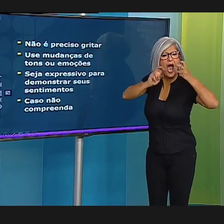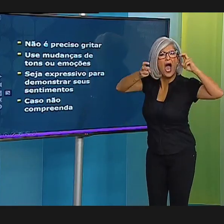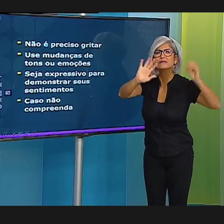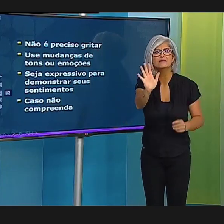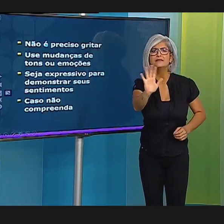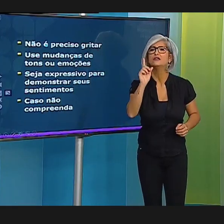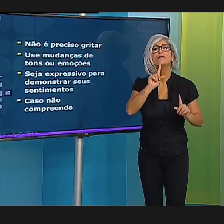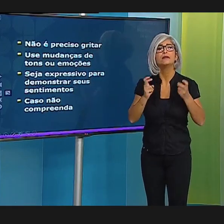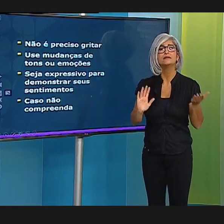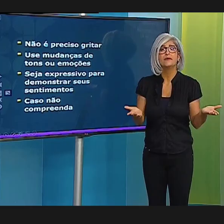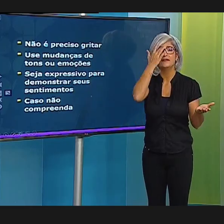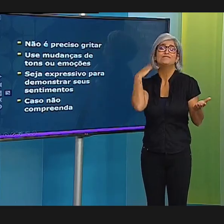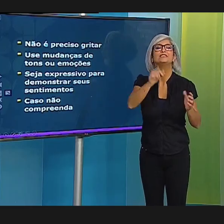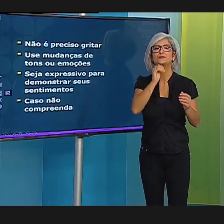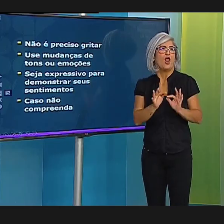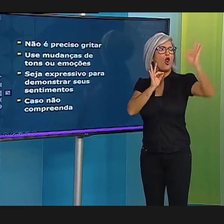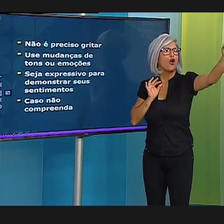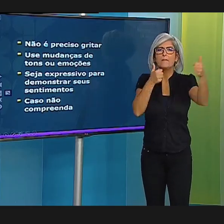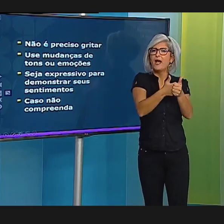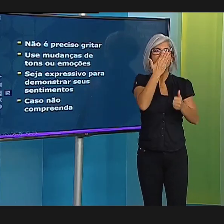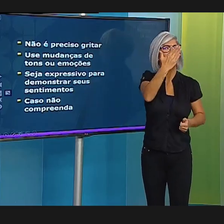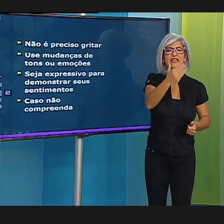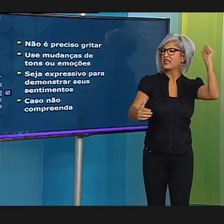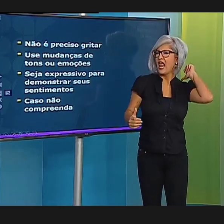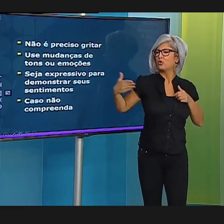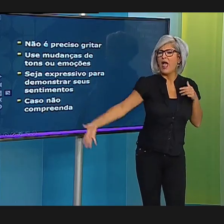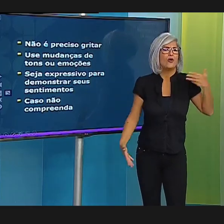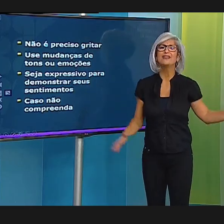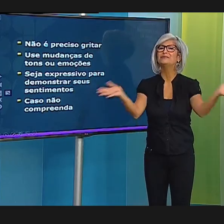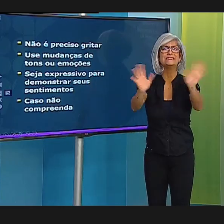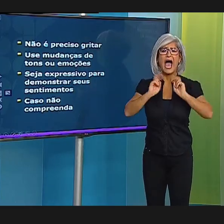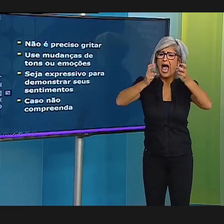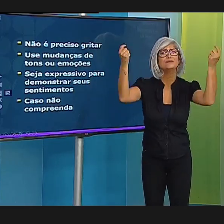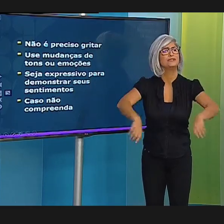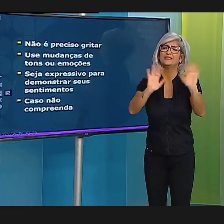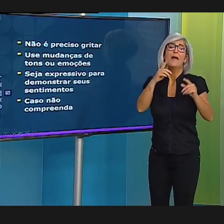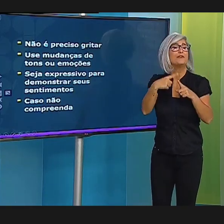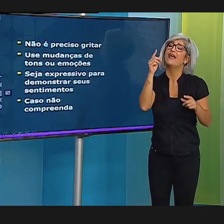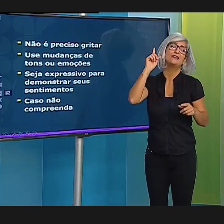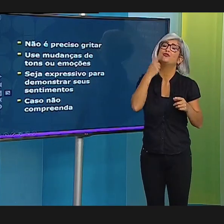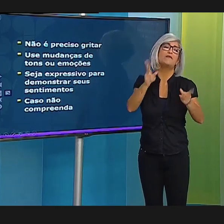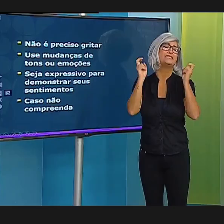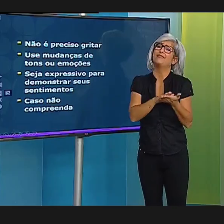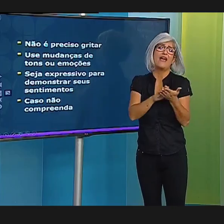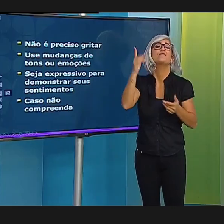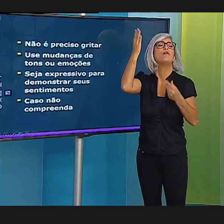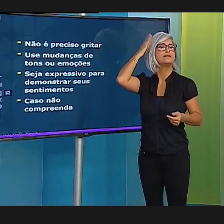item. Não adianta gritar. Ele não vai observar o som. Por exemplo, se está de frente, atrás, ao lado, os gritos não vão trazer nenhuma informação, porque o